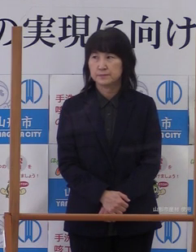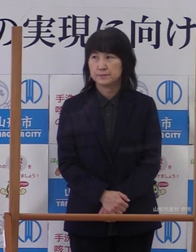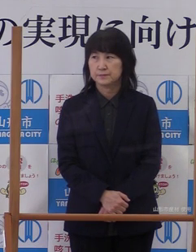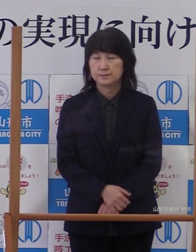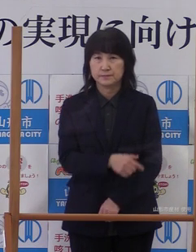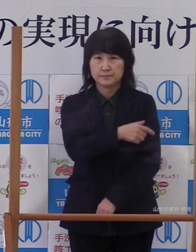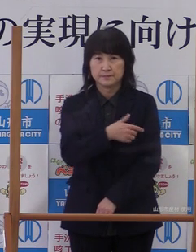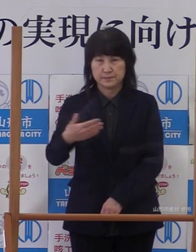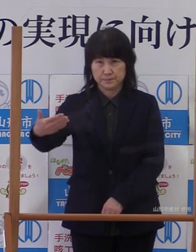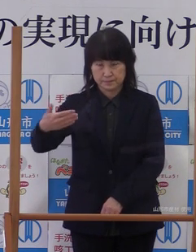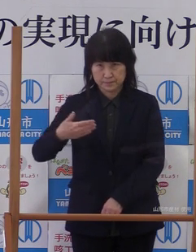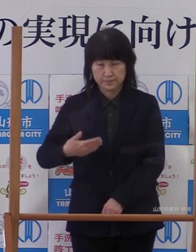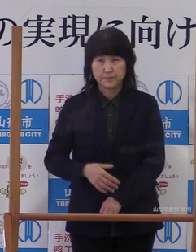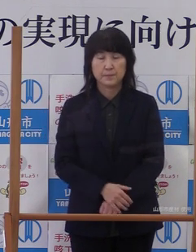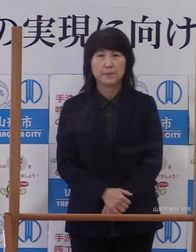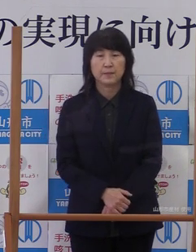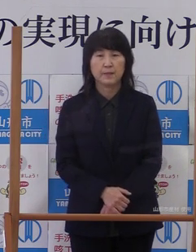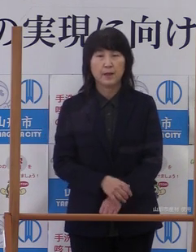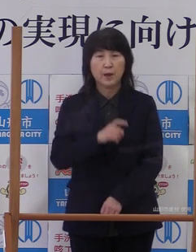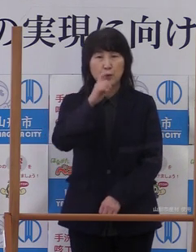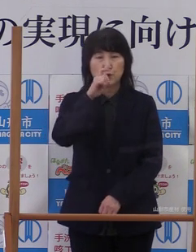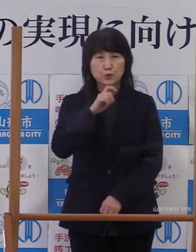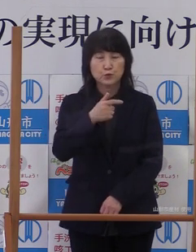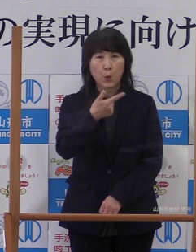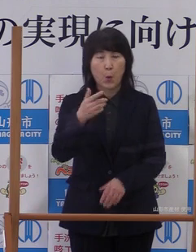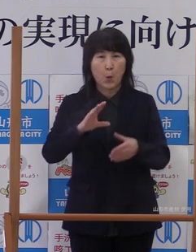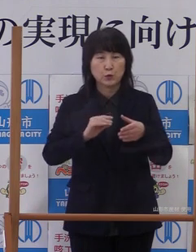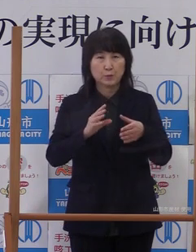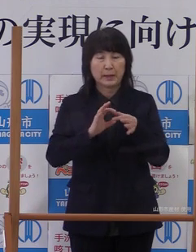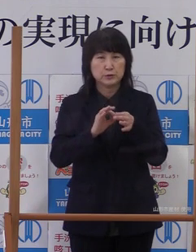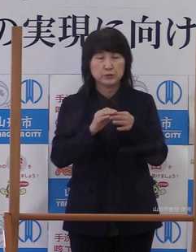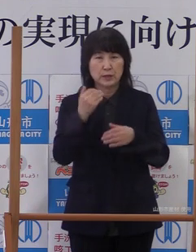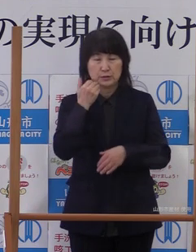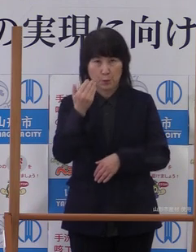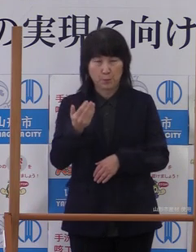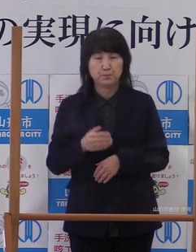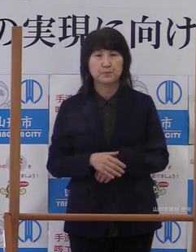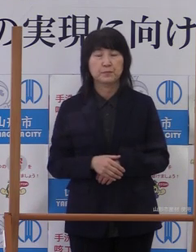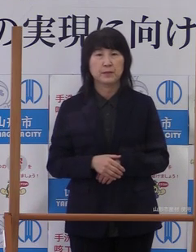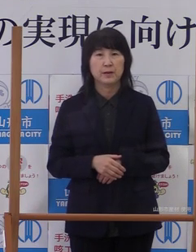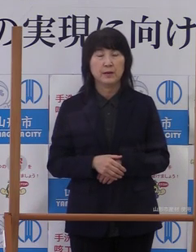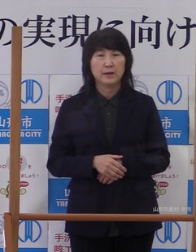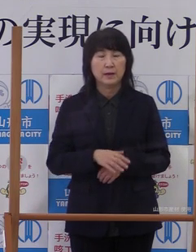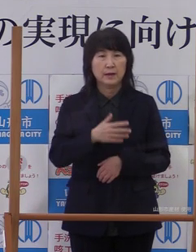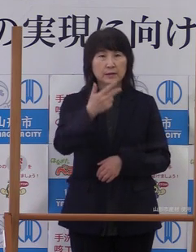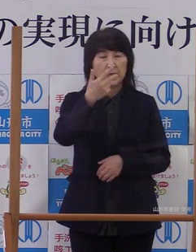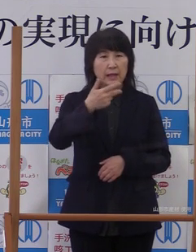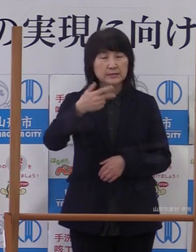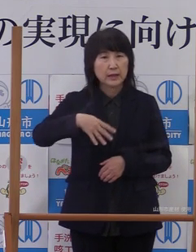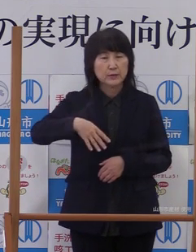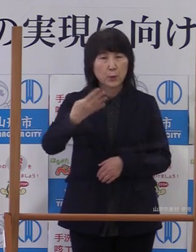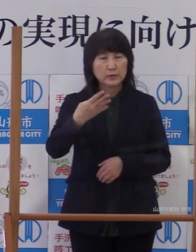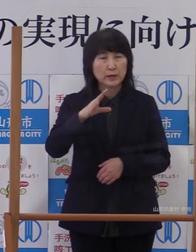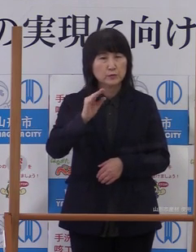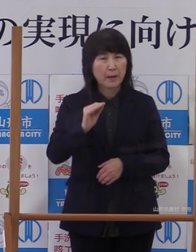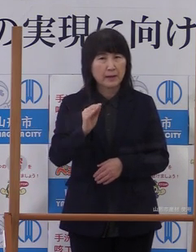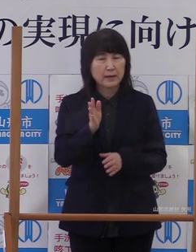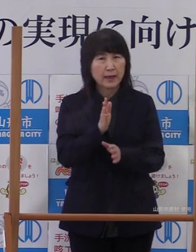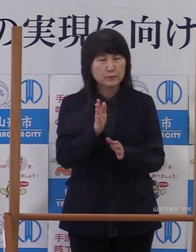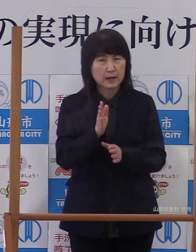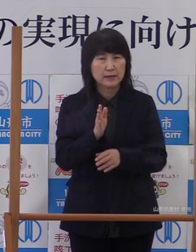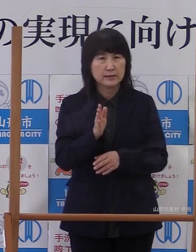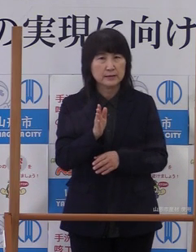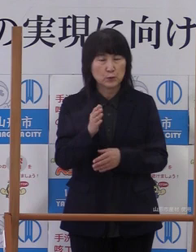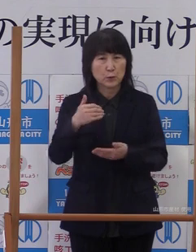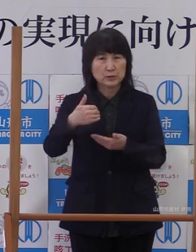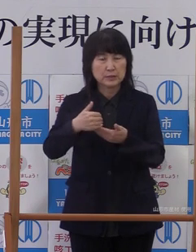山形新聞伊藤です。旧大沼についてなんですが、当初では7400万余りということで、まあ、先ほど部長から